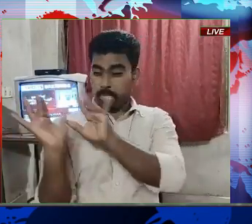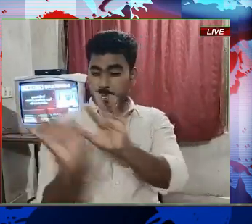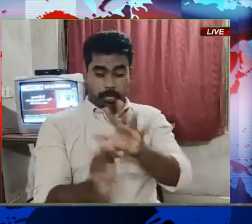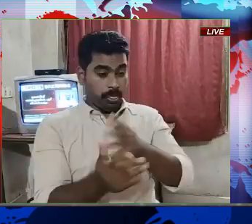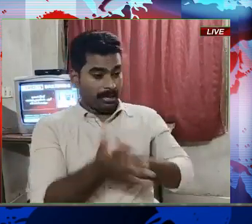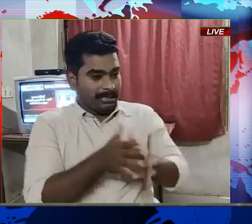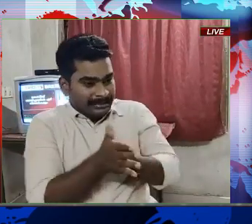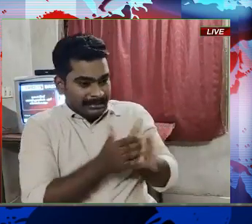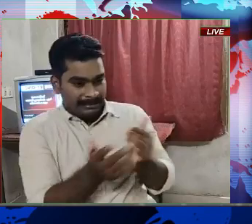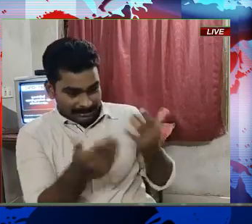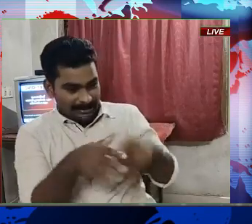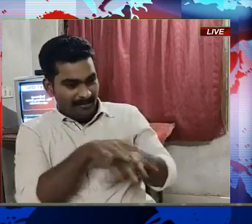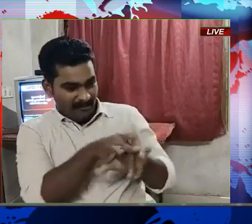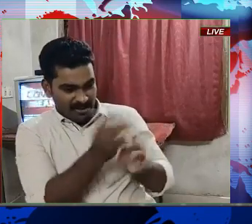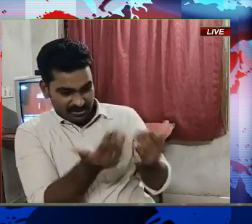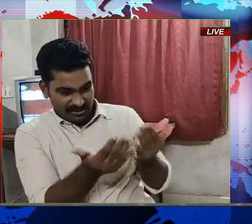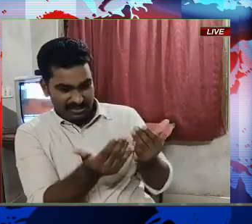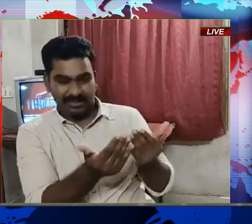കൂട്ടത്തോടെ ചെയ്യേണ്ട പണിയല്ല.